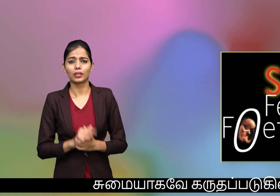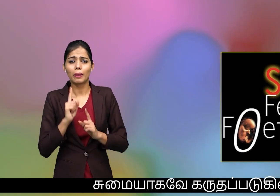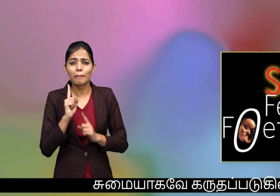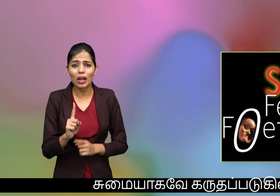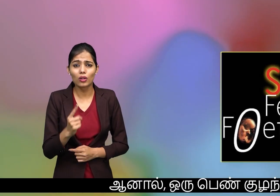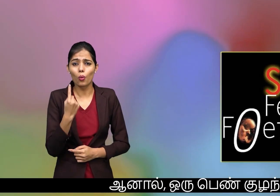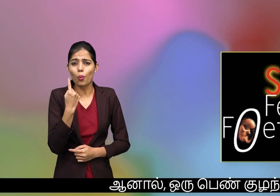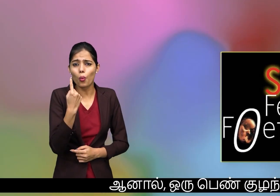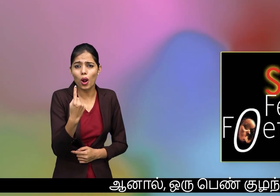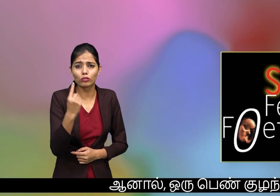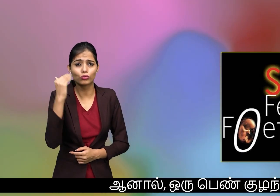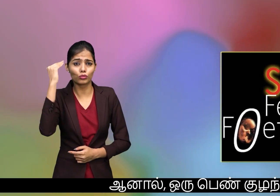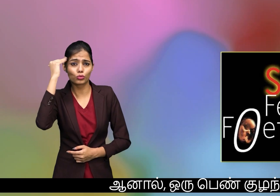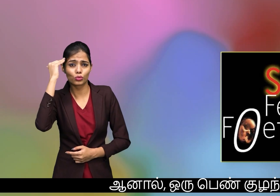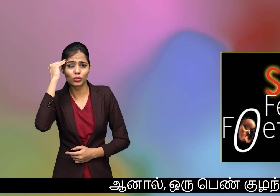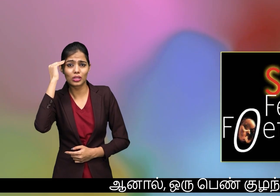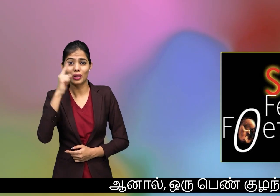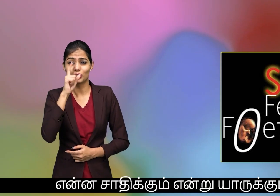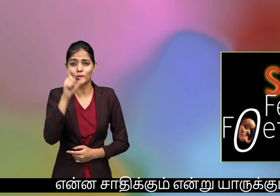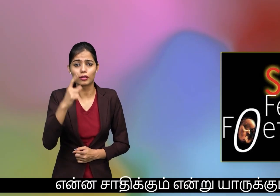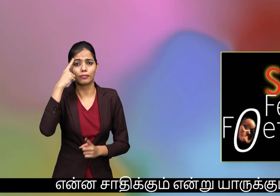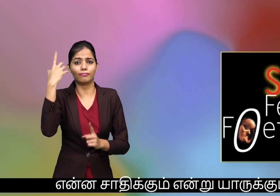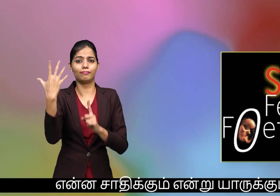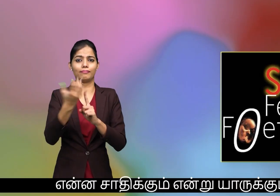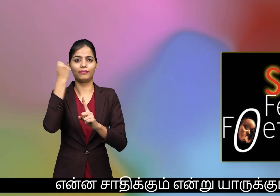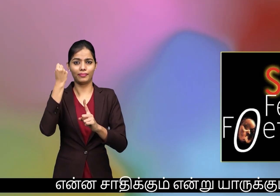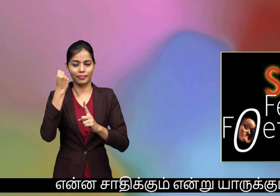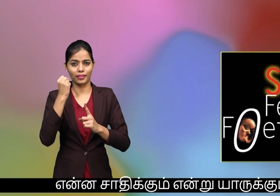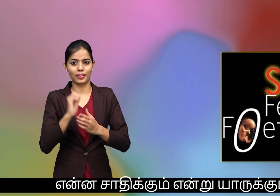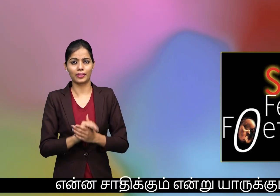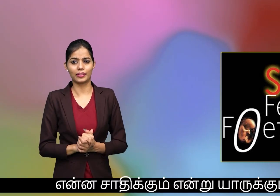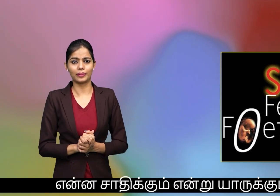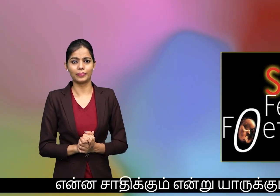கருதப்படுகின்றன. ஆனால் ஒரு பெண் குழந்தை என்ன சாதிக்கும் என்று யாருக்கும் தெரியாது.